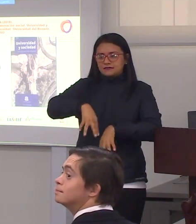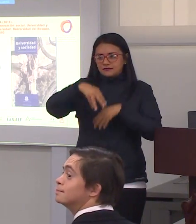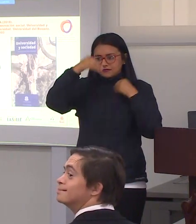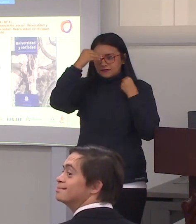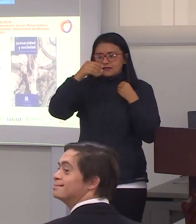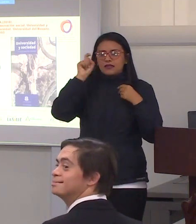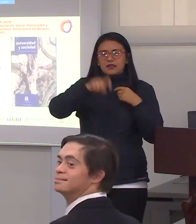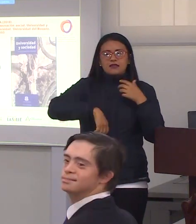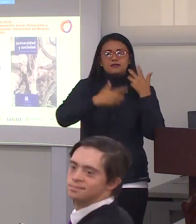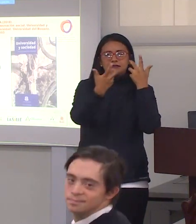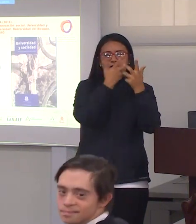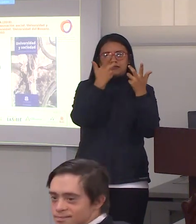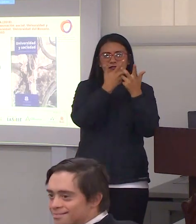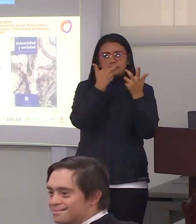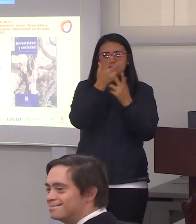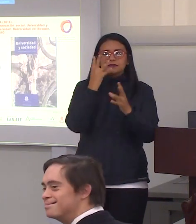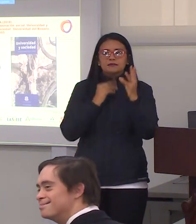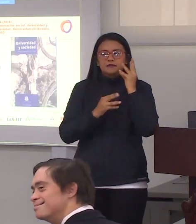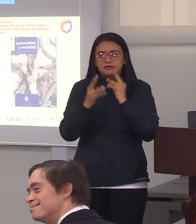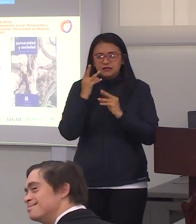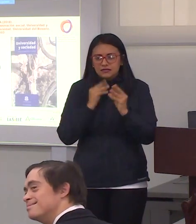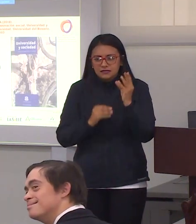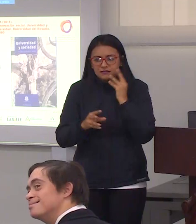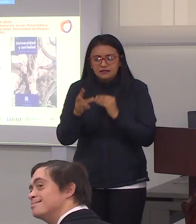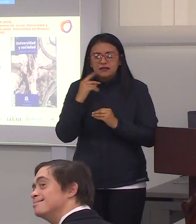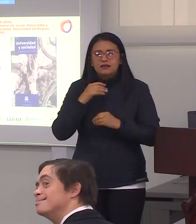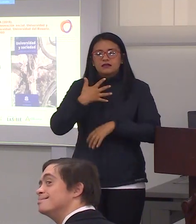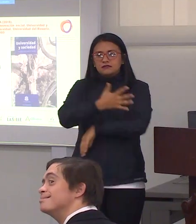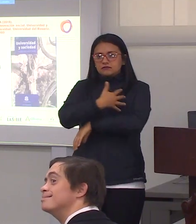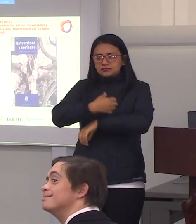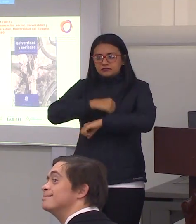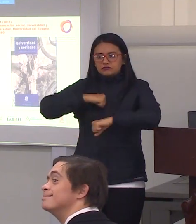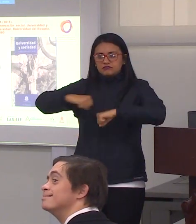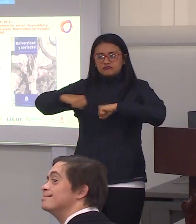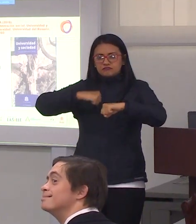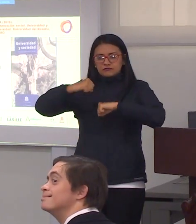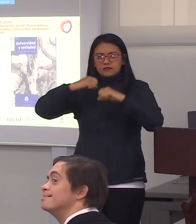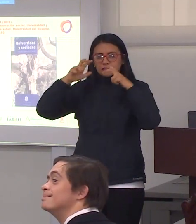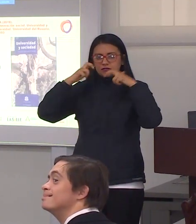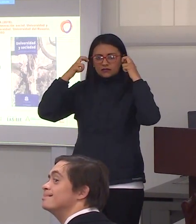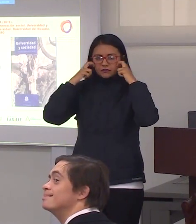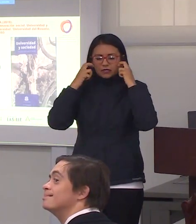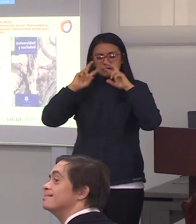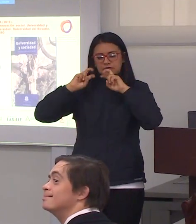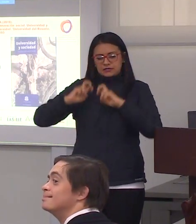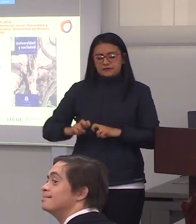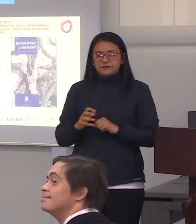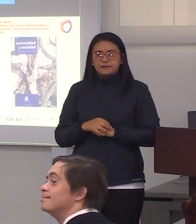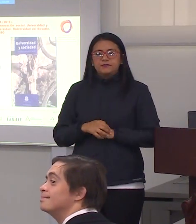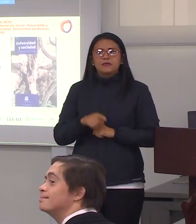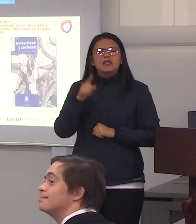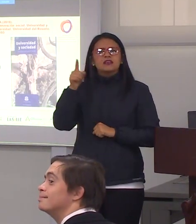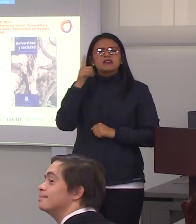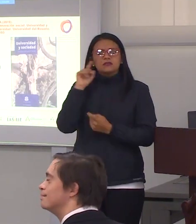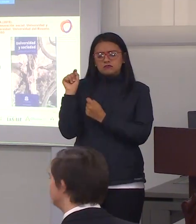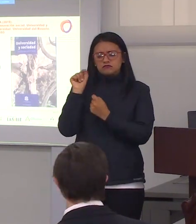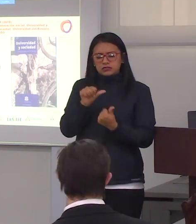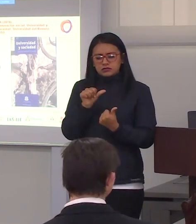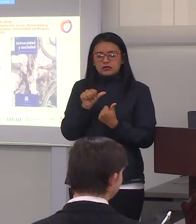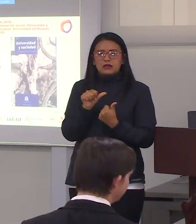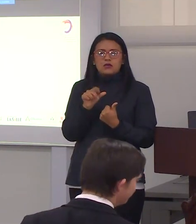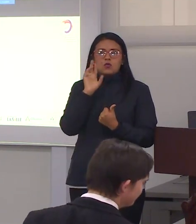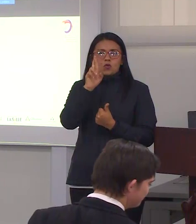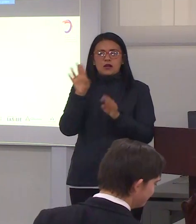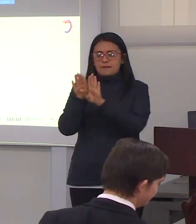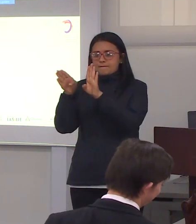que sistematizar las experiencias, hay que gestionar conocimiento y hay que investigar. Y la sostenibilidad, que espero que la hablemos en la